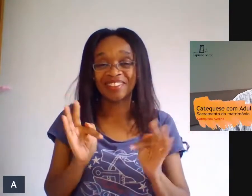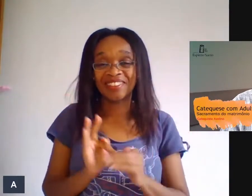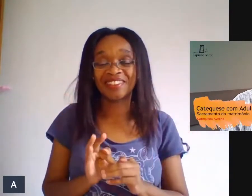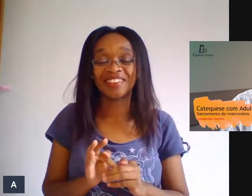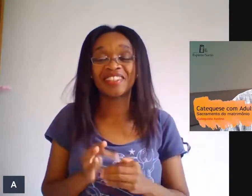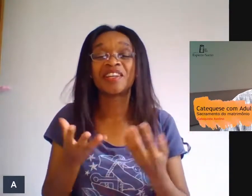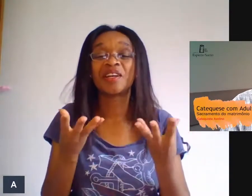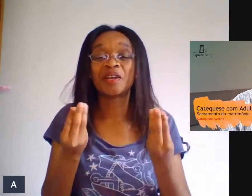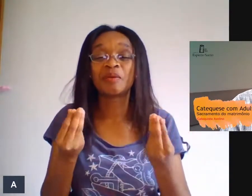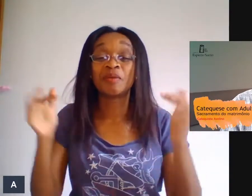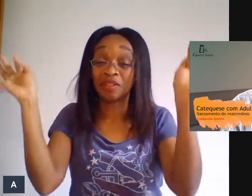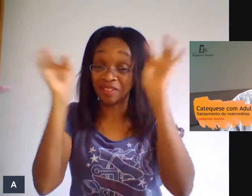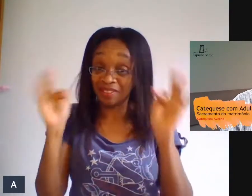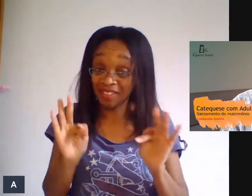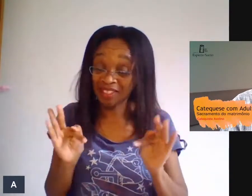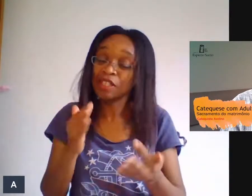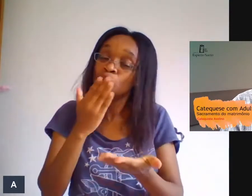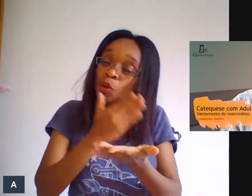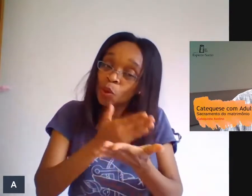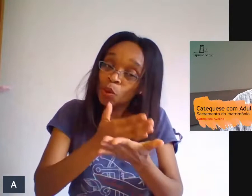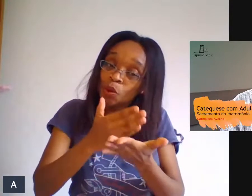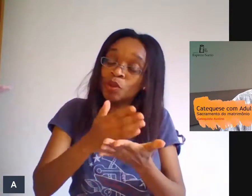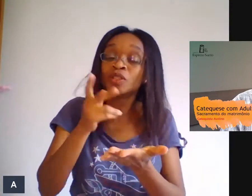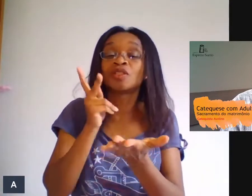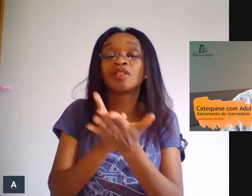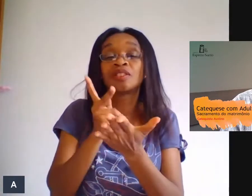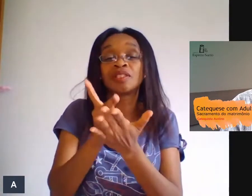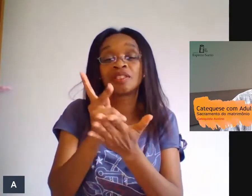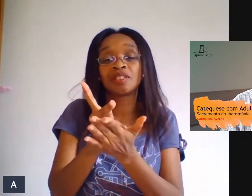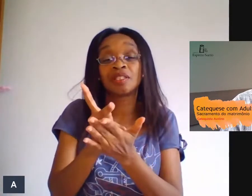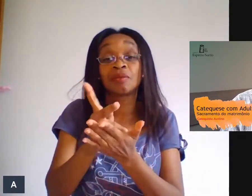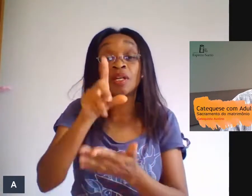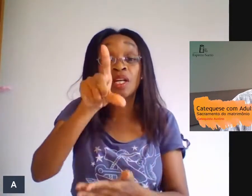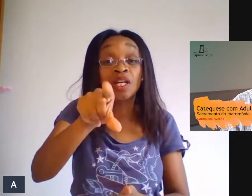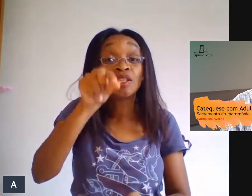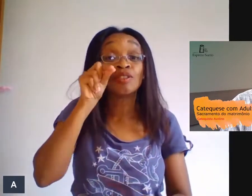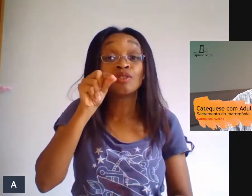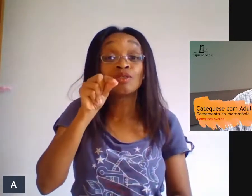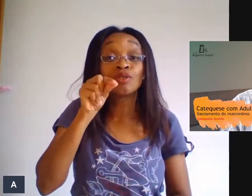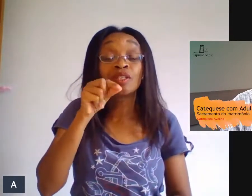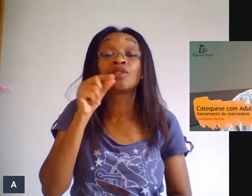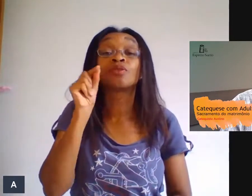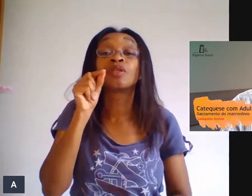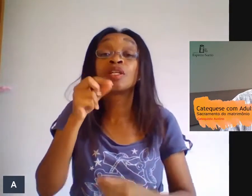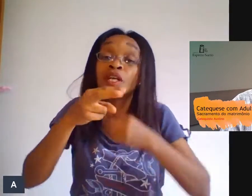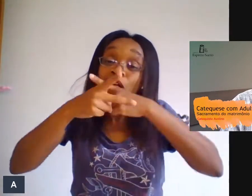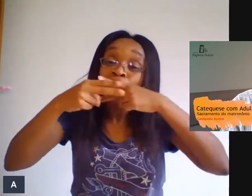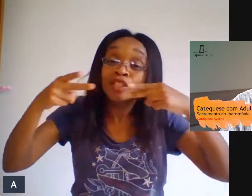felicidades, e que continue sempre optando pelas coisas boas, pelas coisas